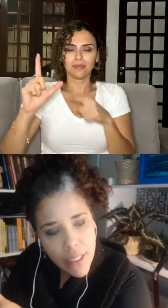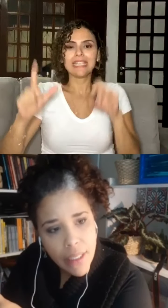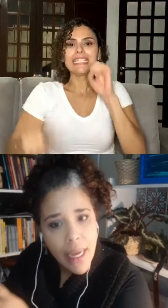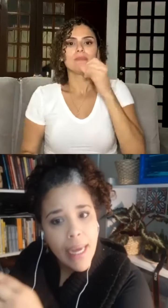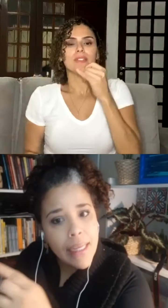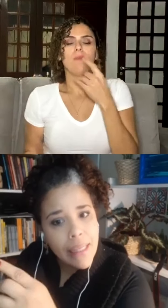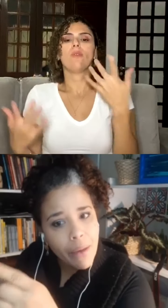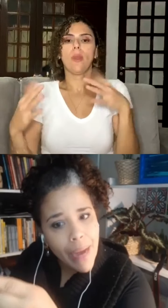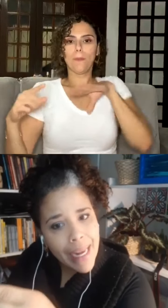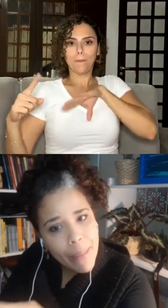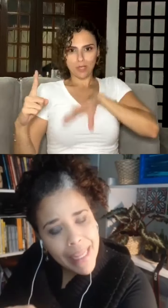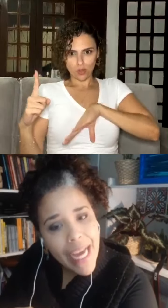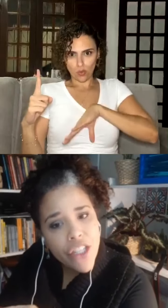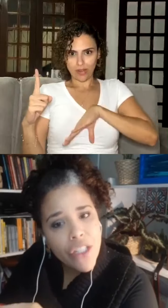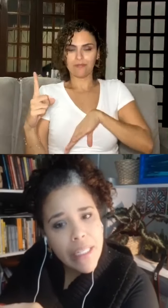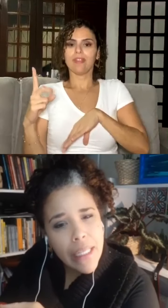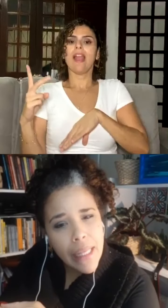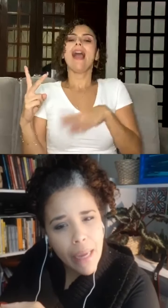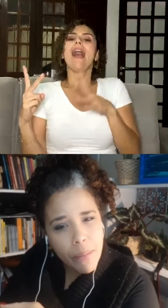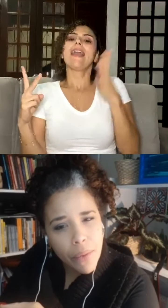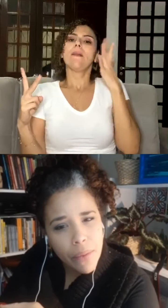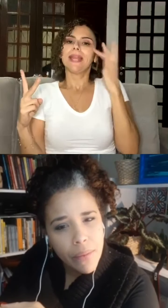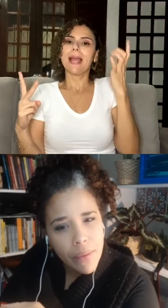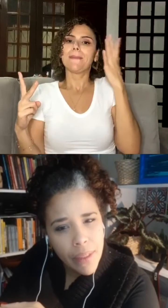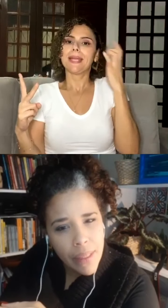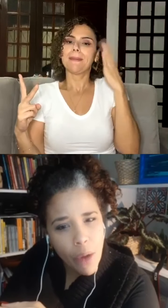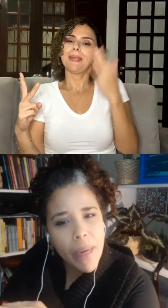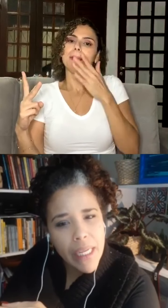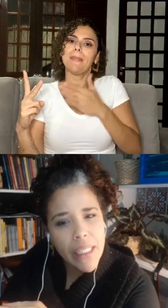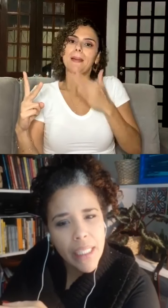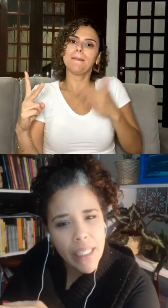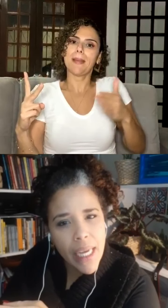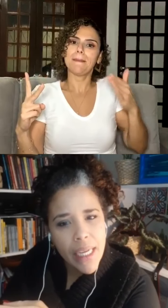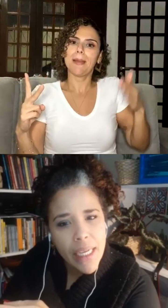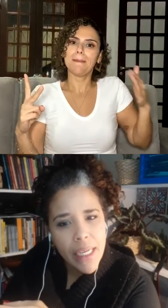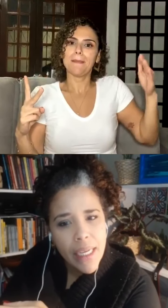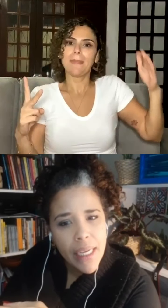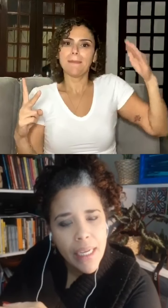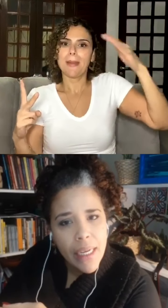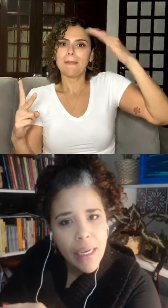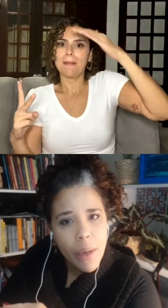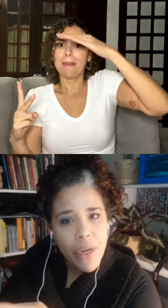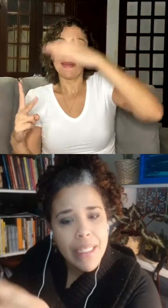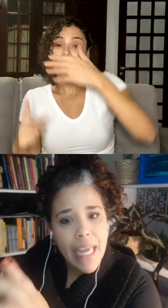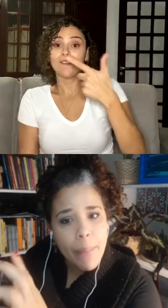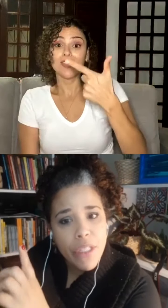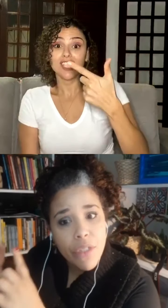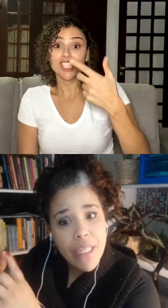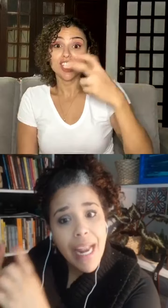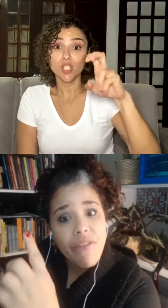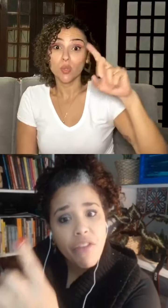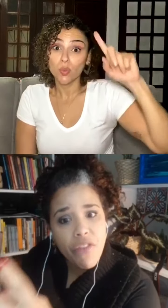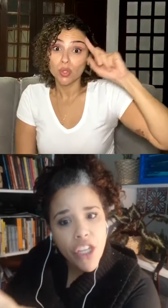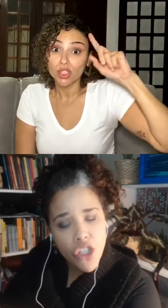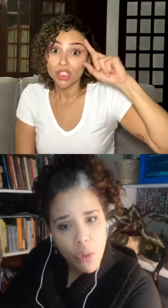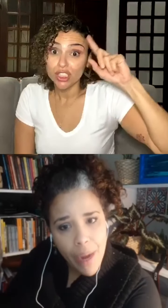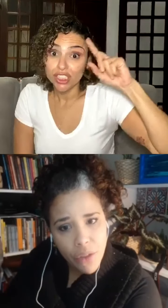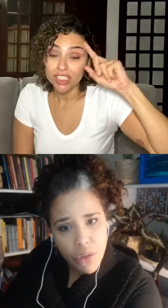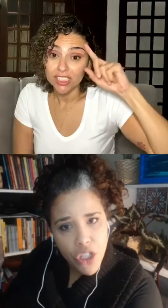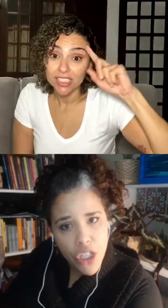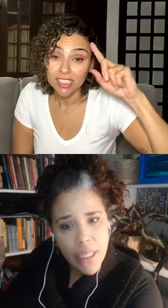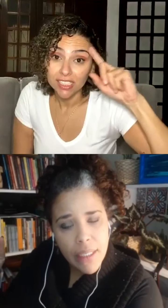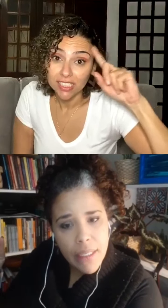dias, então é na metade desse tempo. Deu para entender? Por exemplo, se você leva